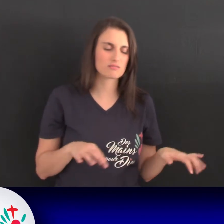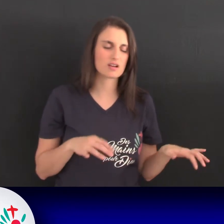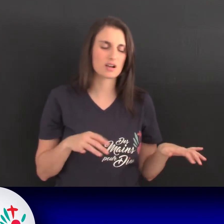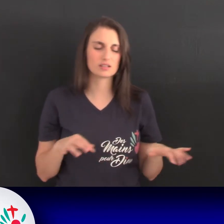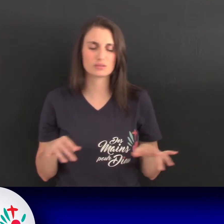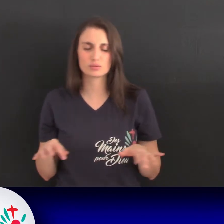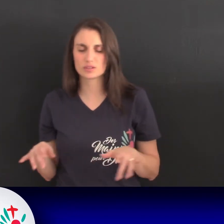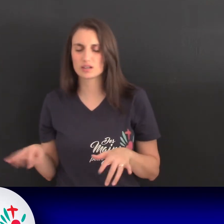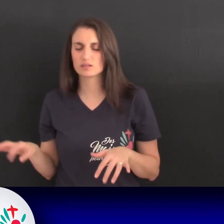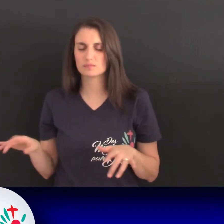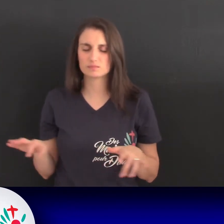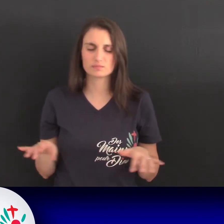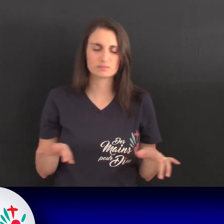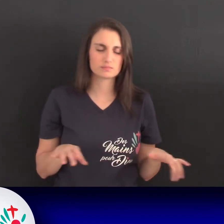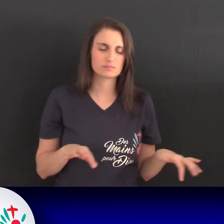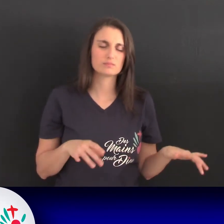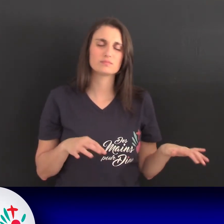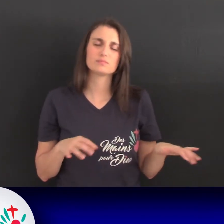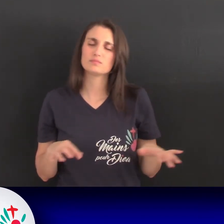Seigneur.